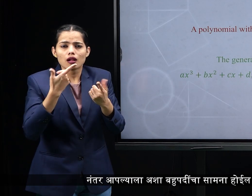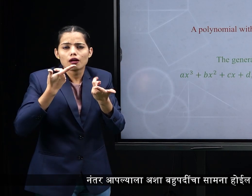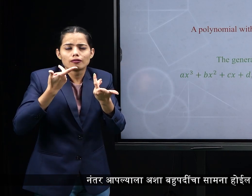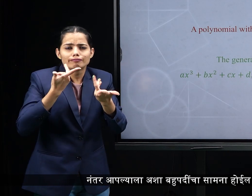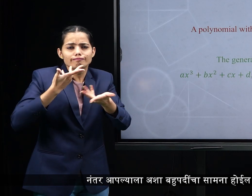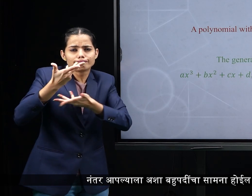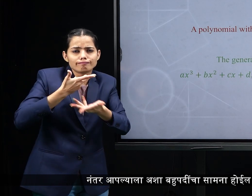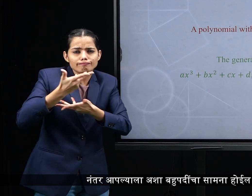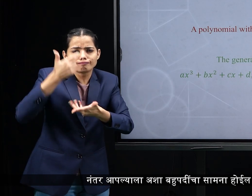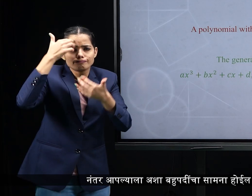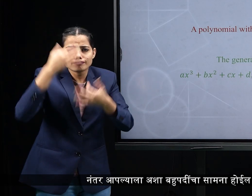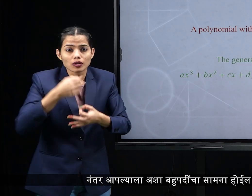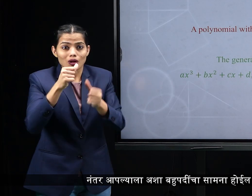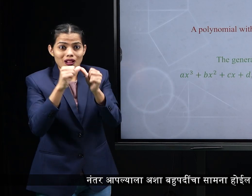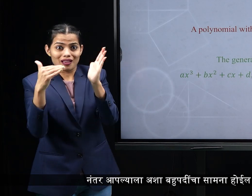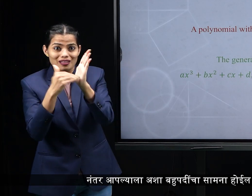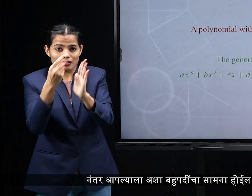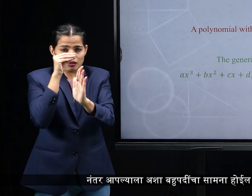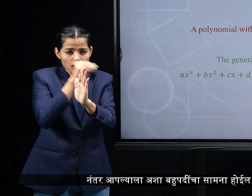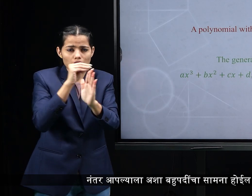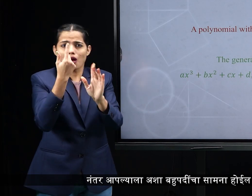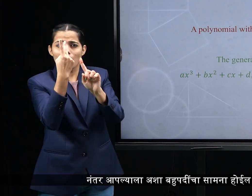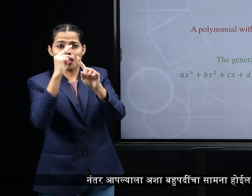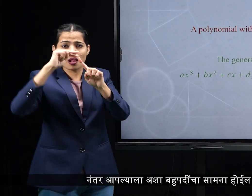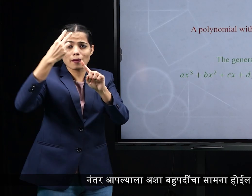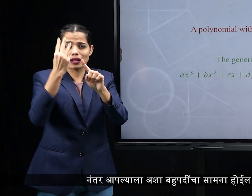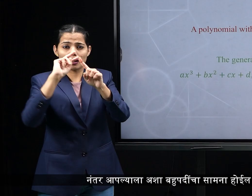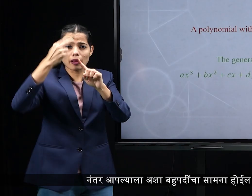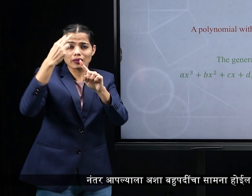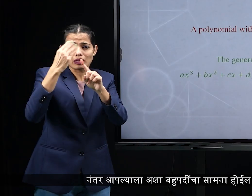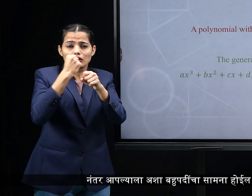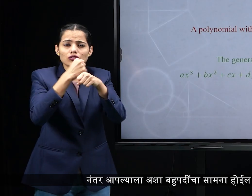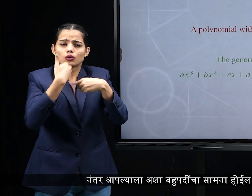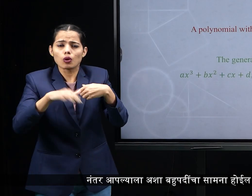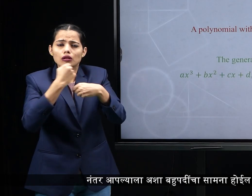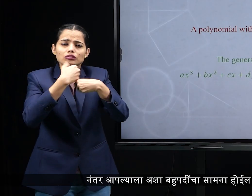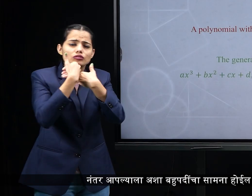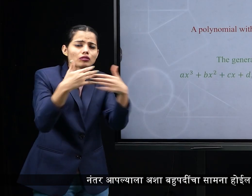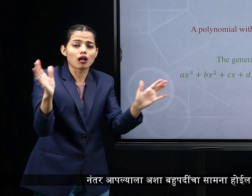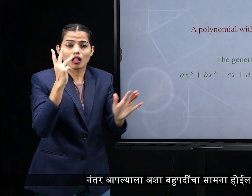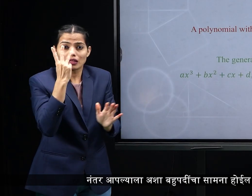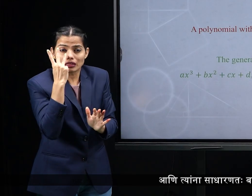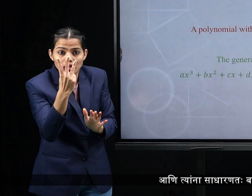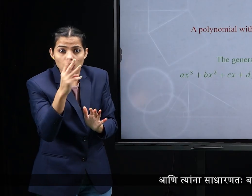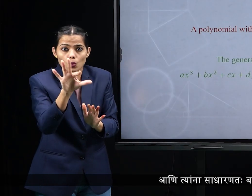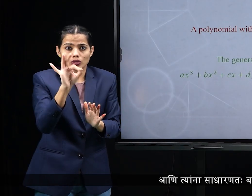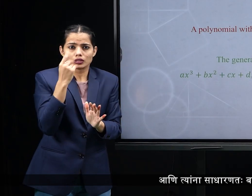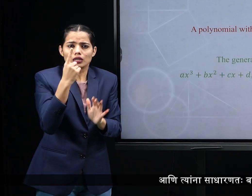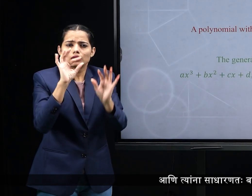बहुपदीची सामना होईल त्यांची घातांक 3 पेक्षा जास्त असेल आणि त्यांना